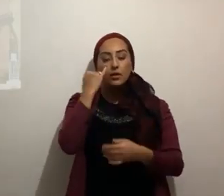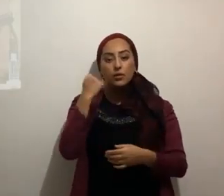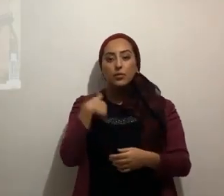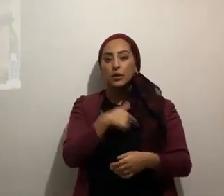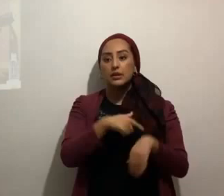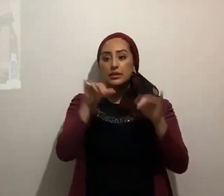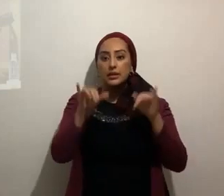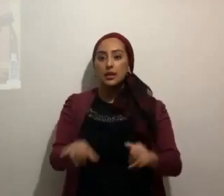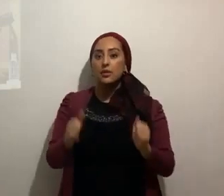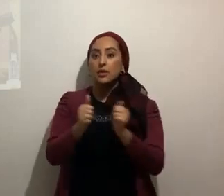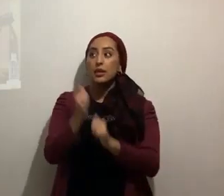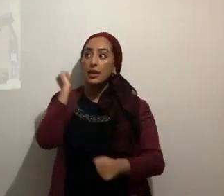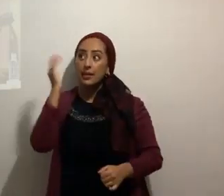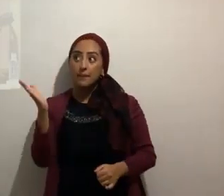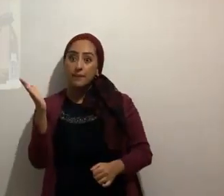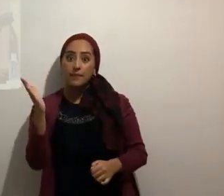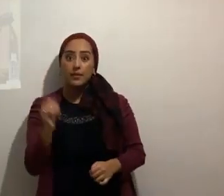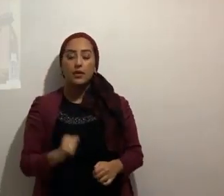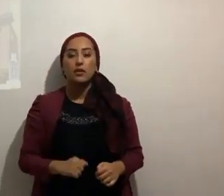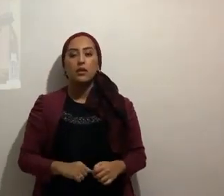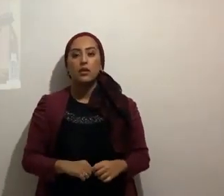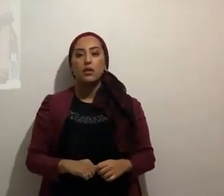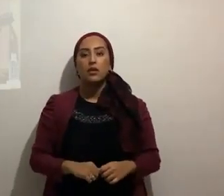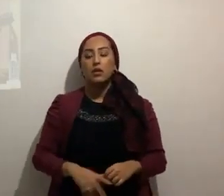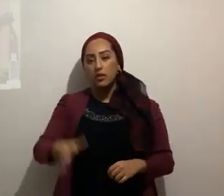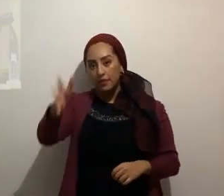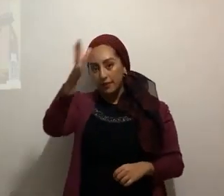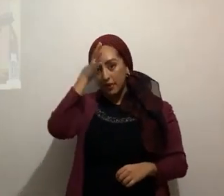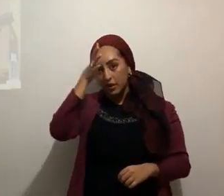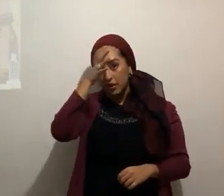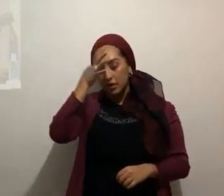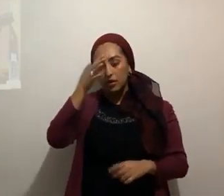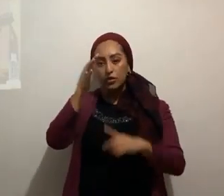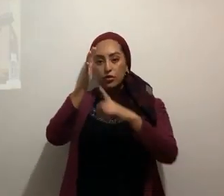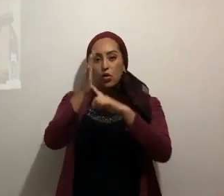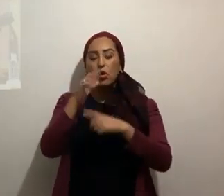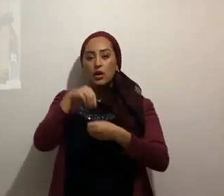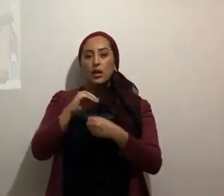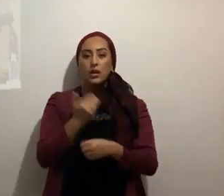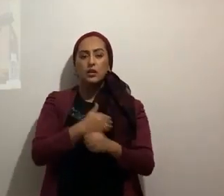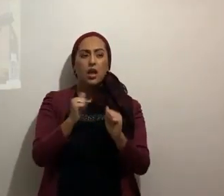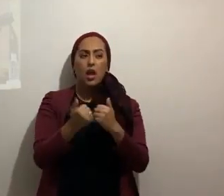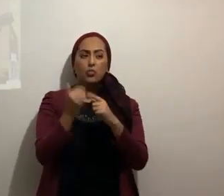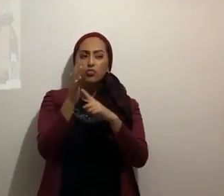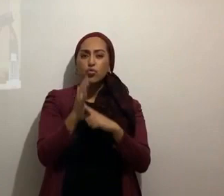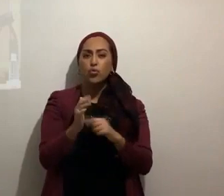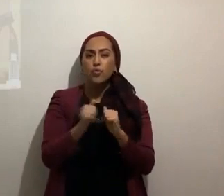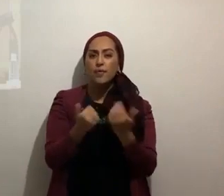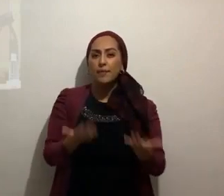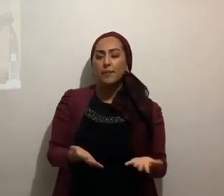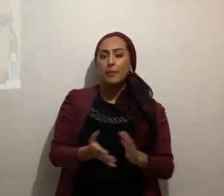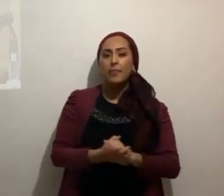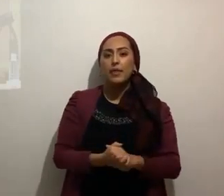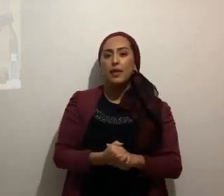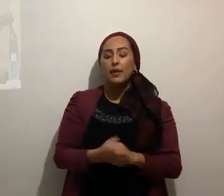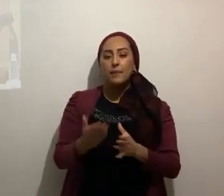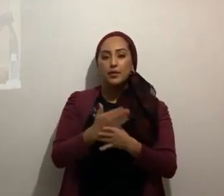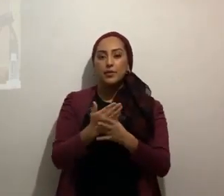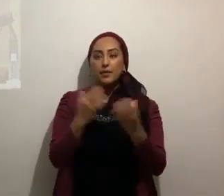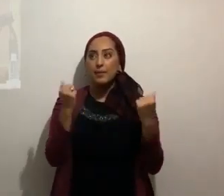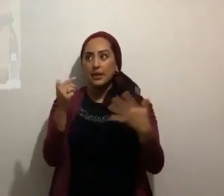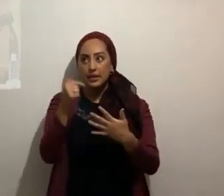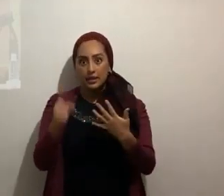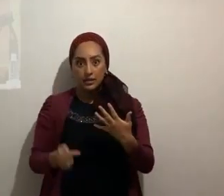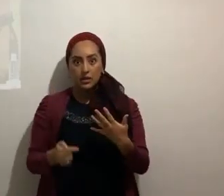permanece en Él, entonces el Abba se manifiesta en nosotros. ¿Y cómo se va a manifestar? Entre tantas